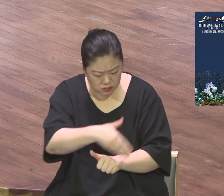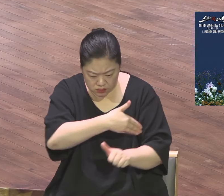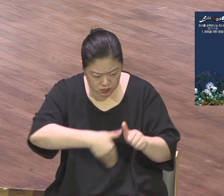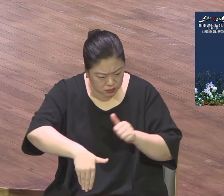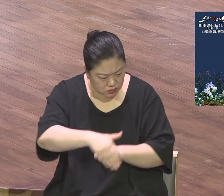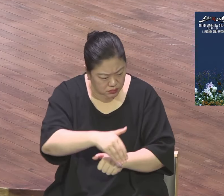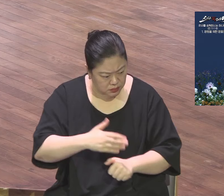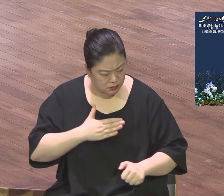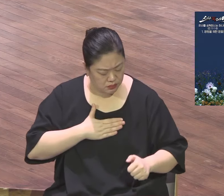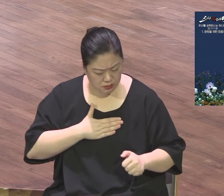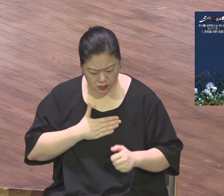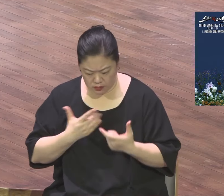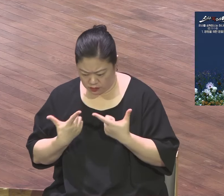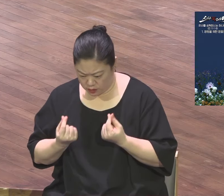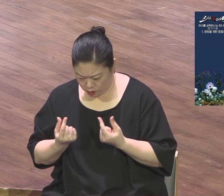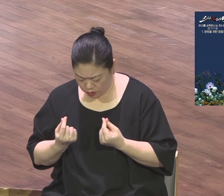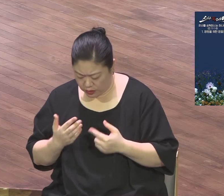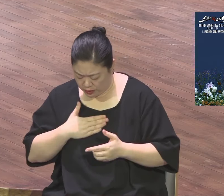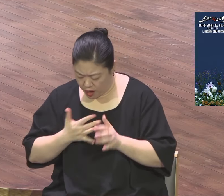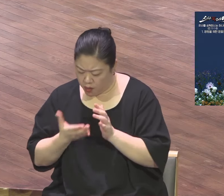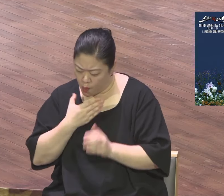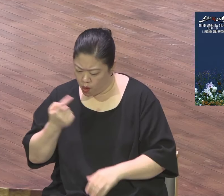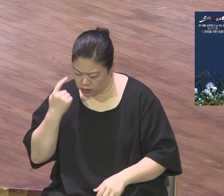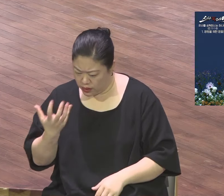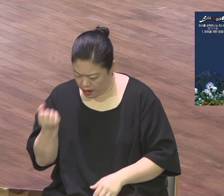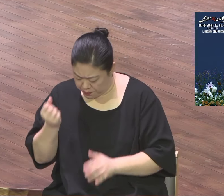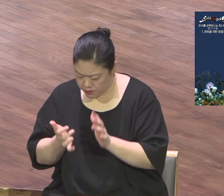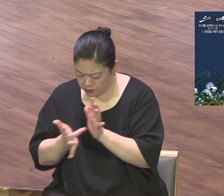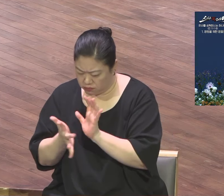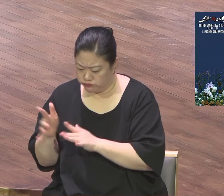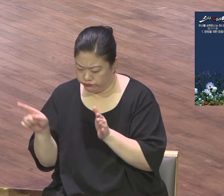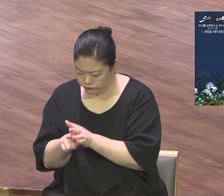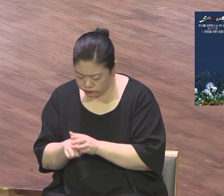이 유일성의 복음 가지고 있냐고 물어봐요. 없다니까요.